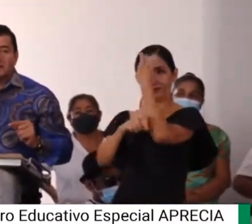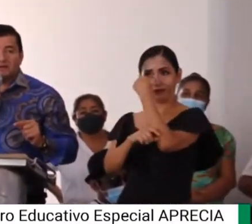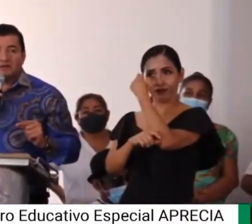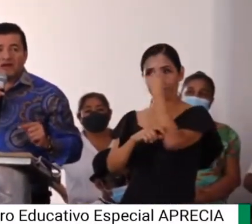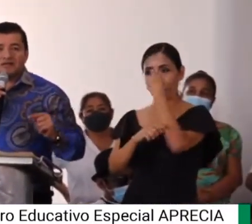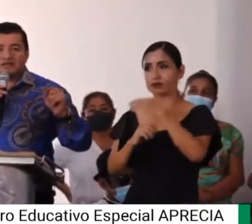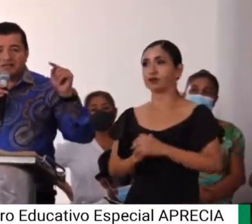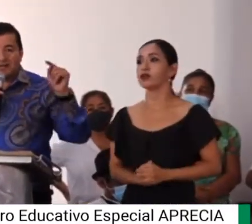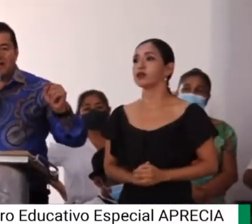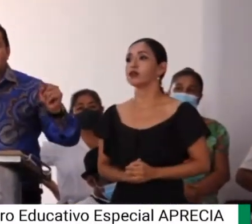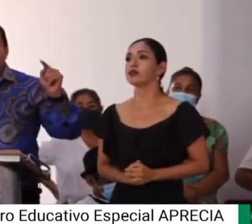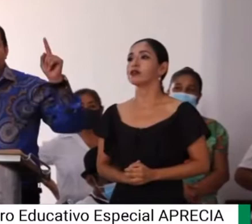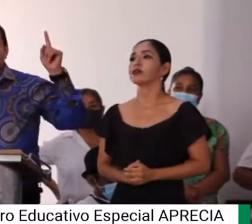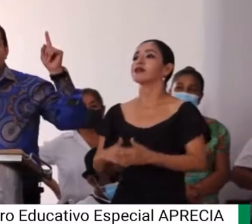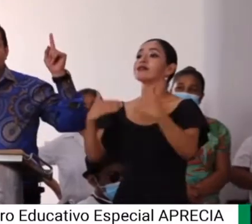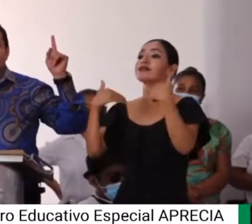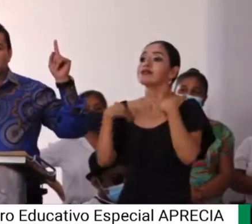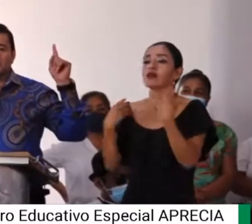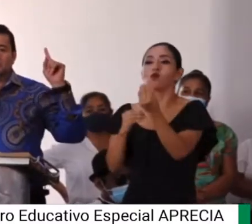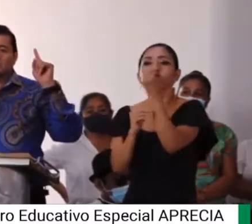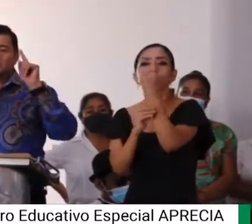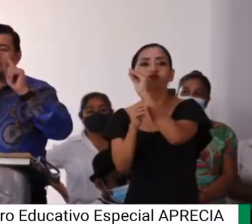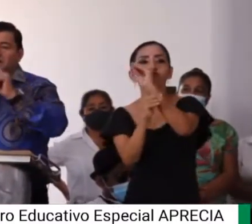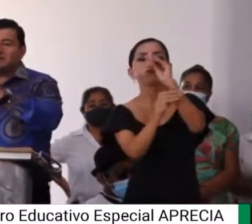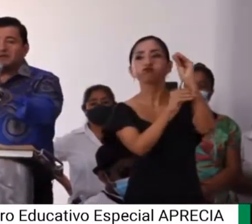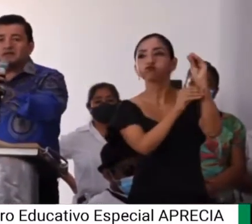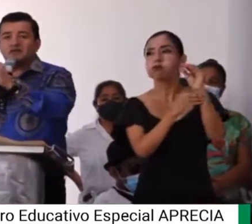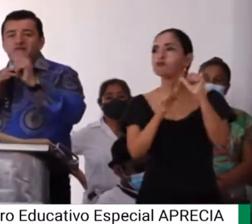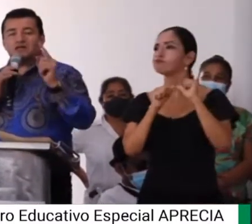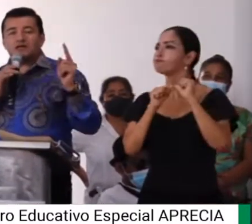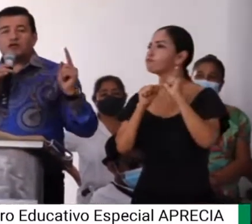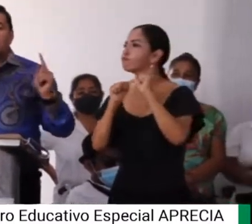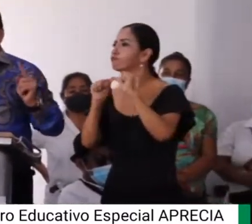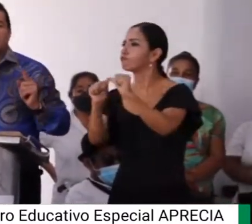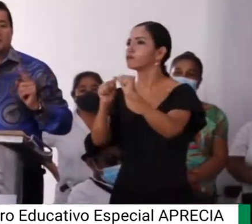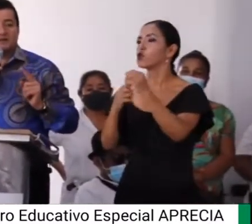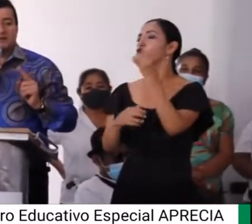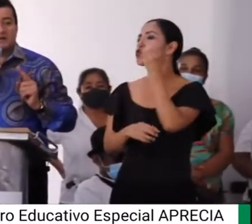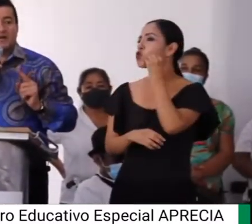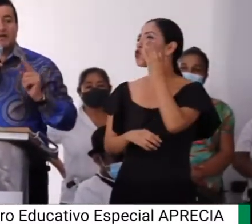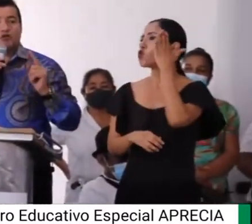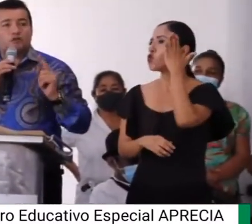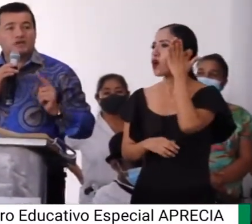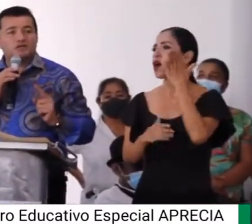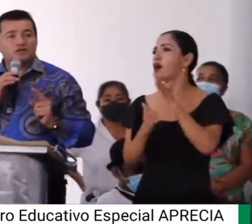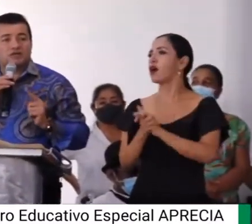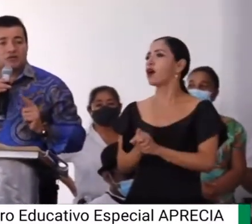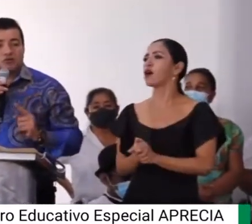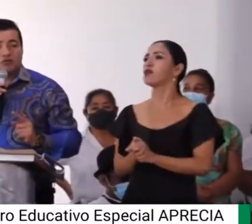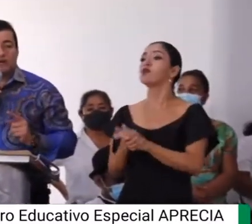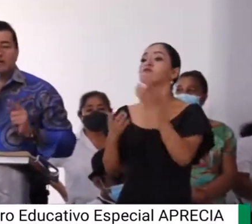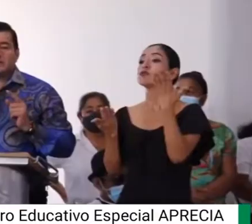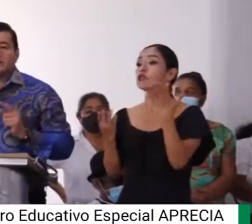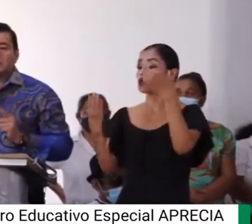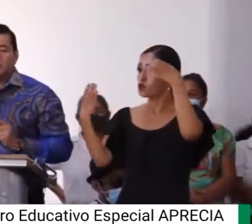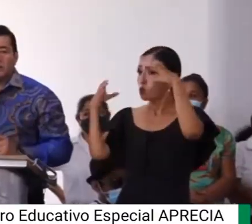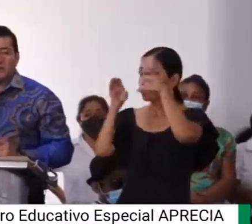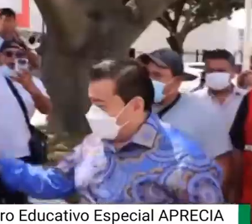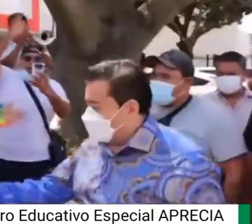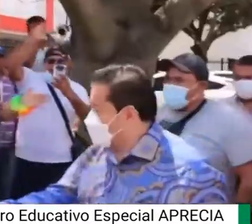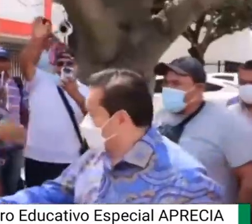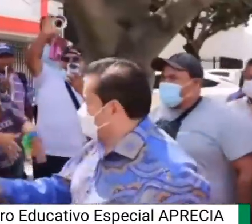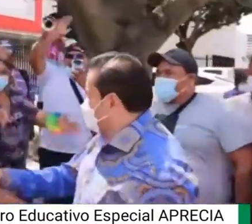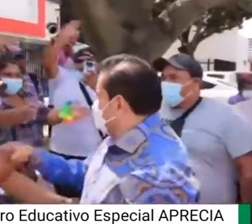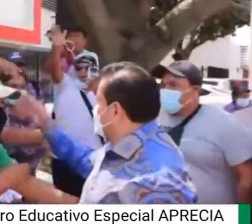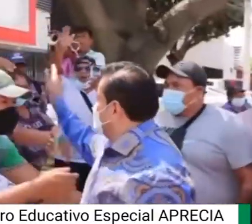Católica para que tengan alimentación los chicos permanentemente en los hogares, en el convenio que tenemos con la Iglesia